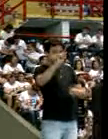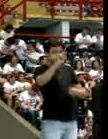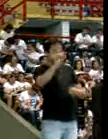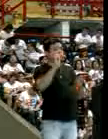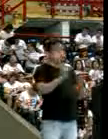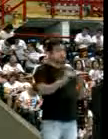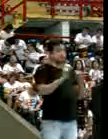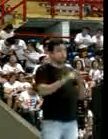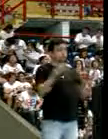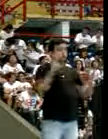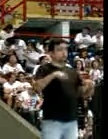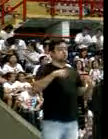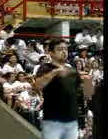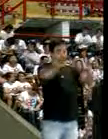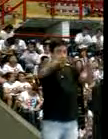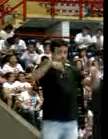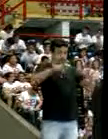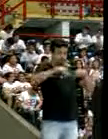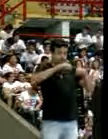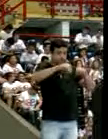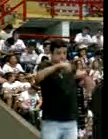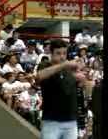ele tem que deixar o dono da terra